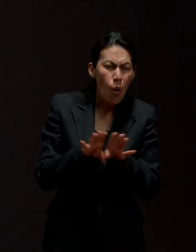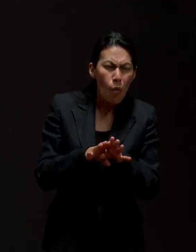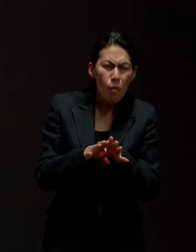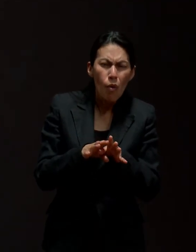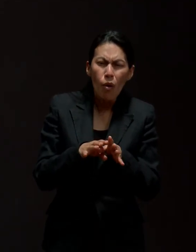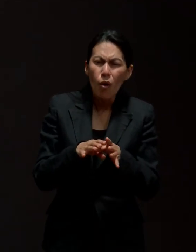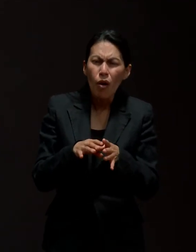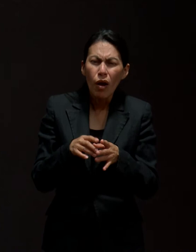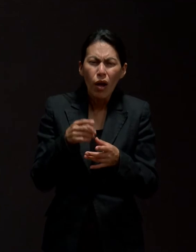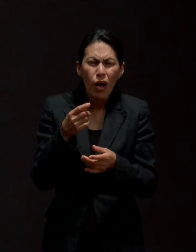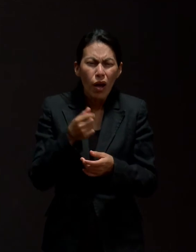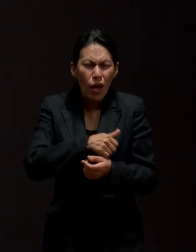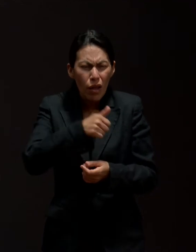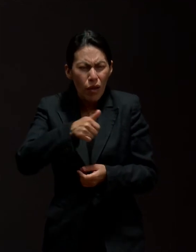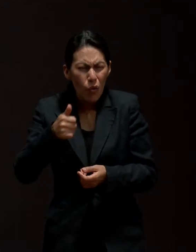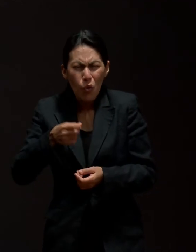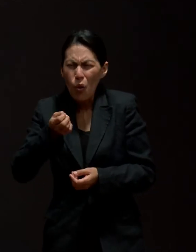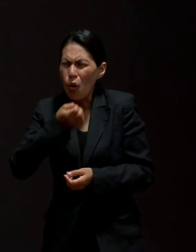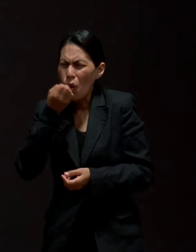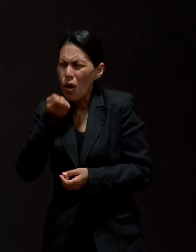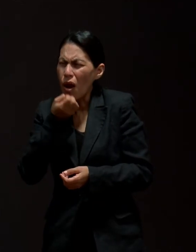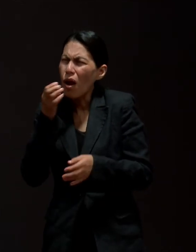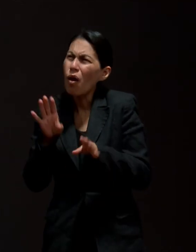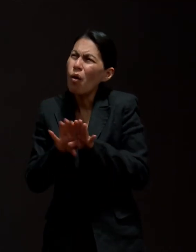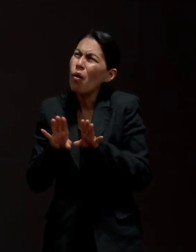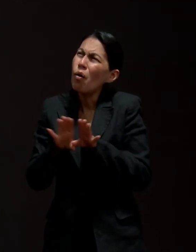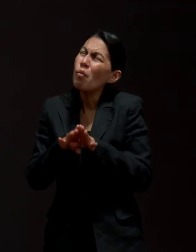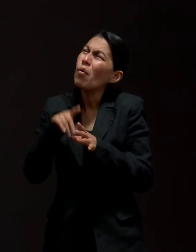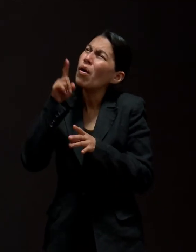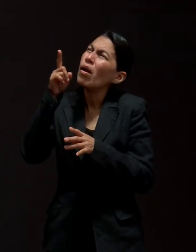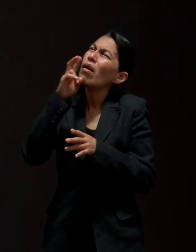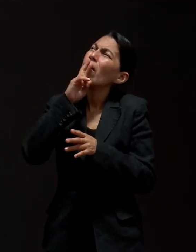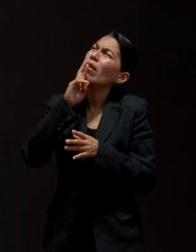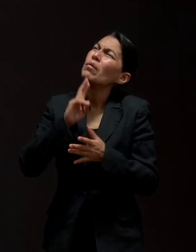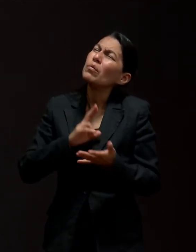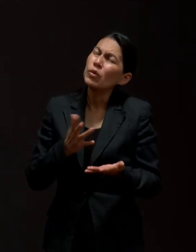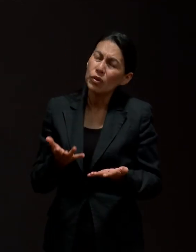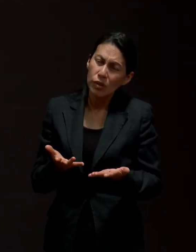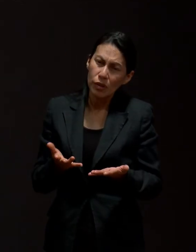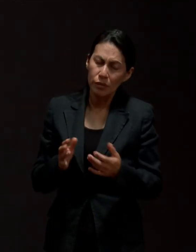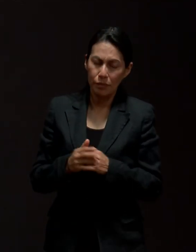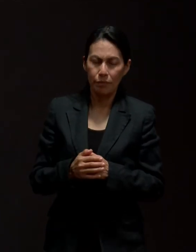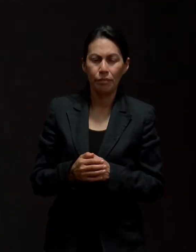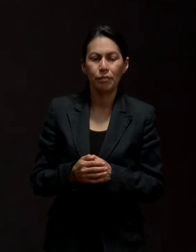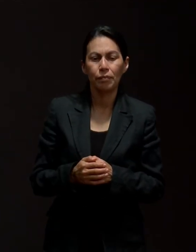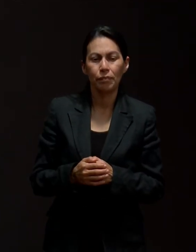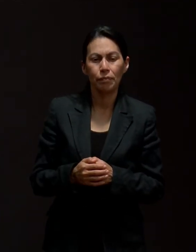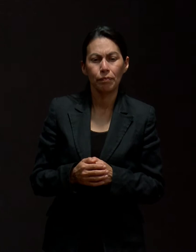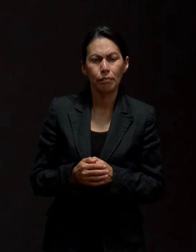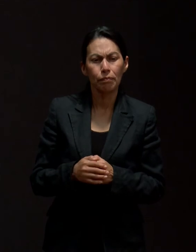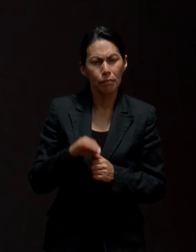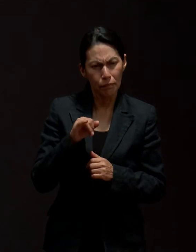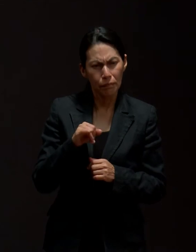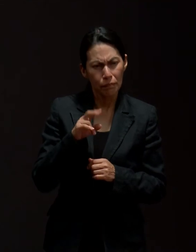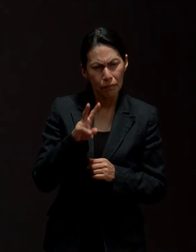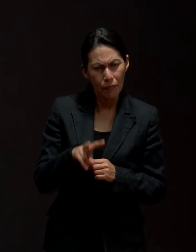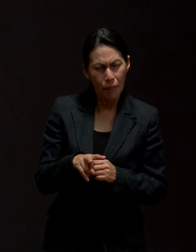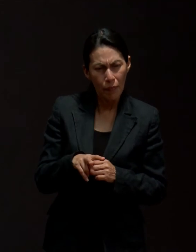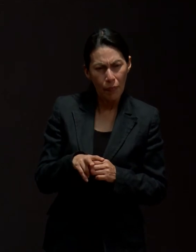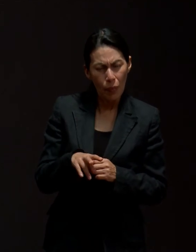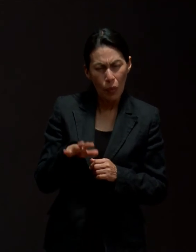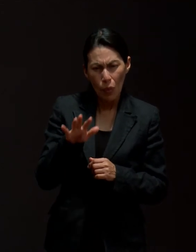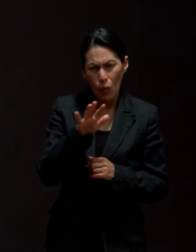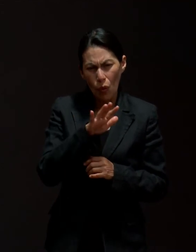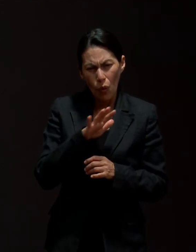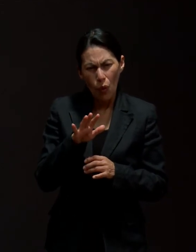espíritu, cuál es la actitud con la que debemos orar para que el Señor responda a nuestras oraciones.